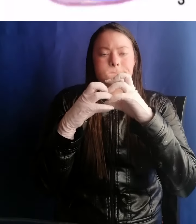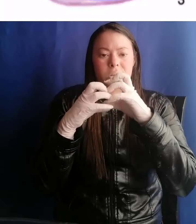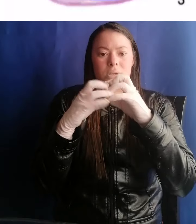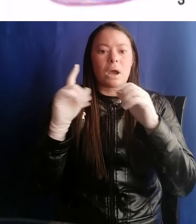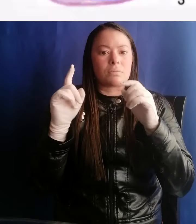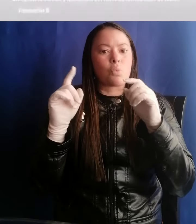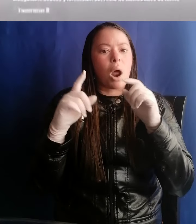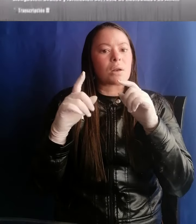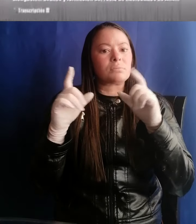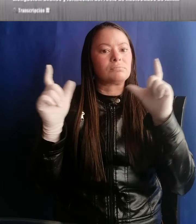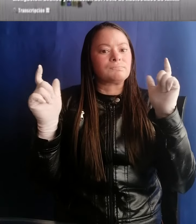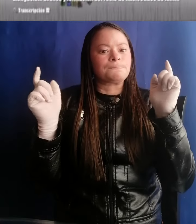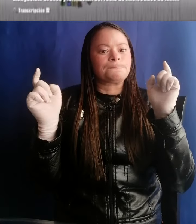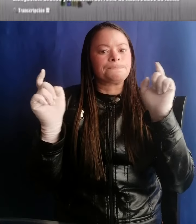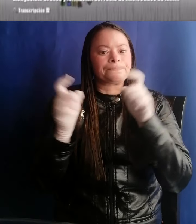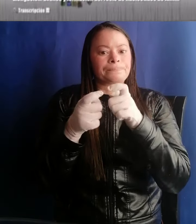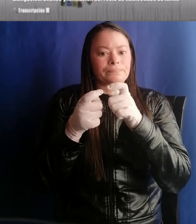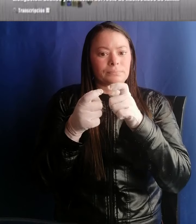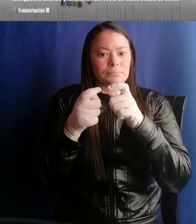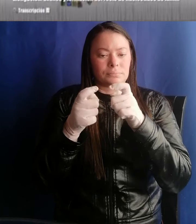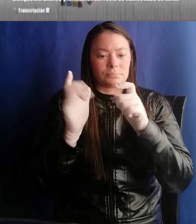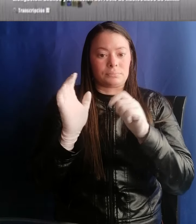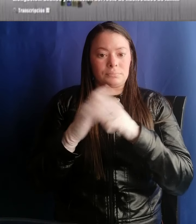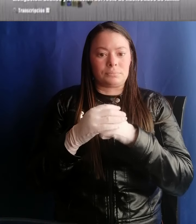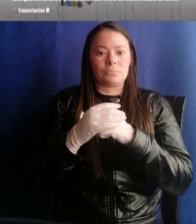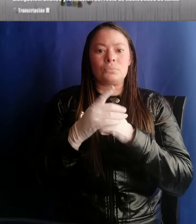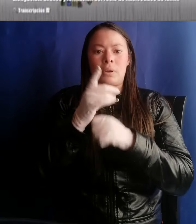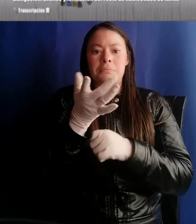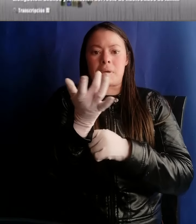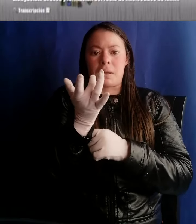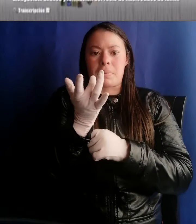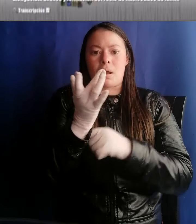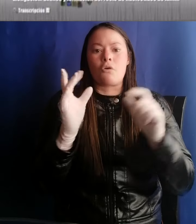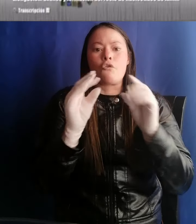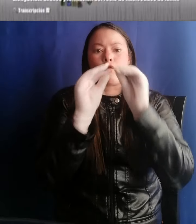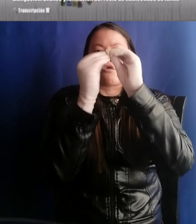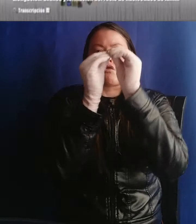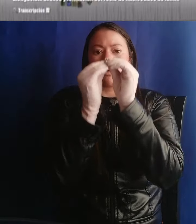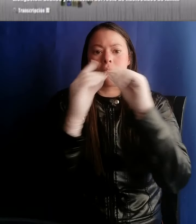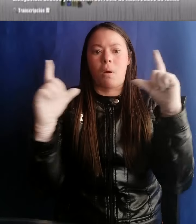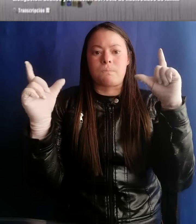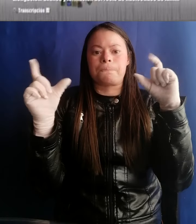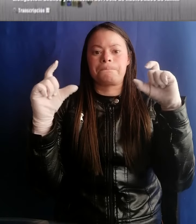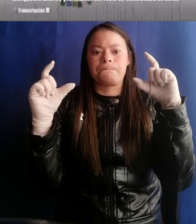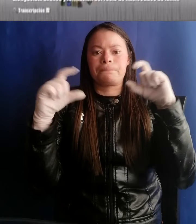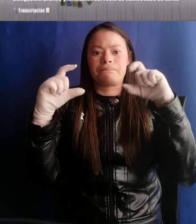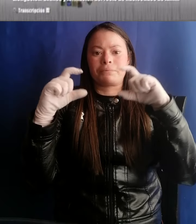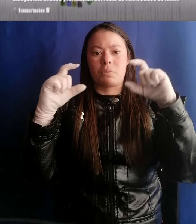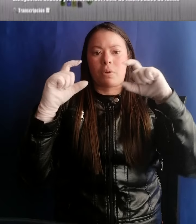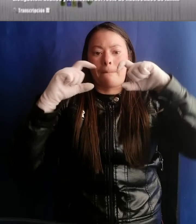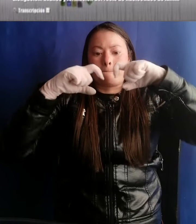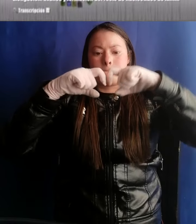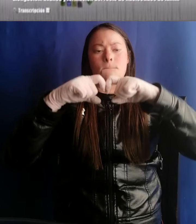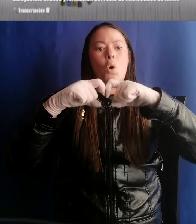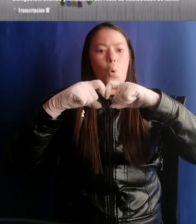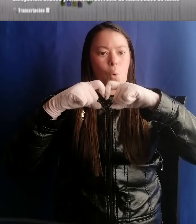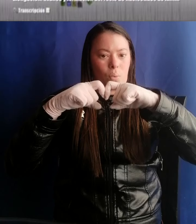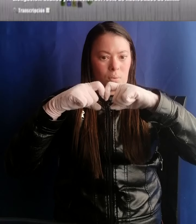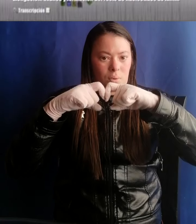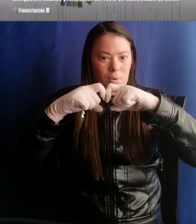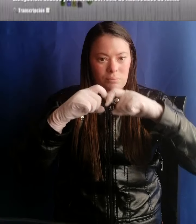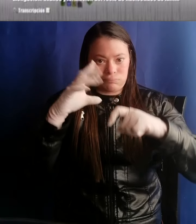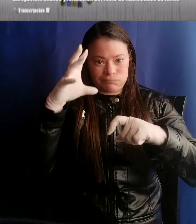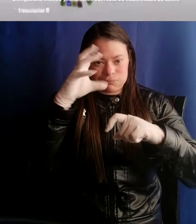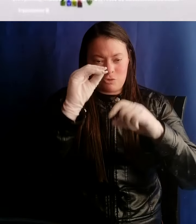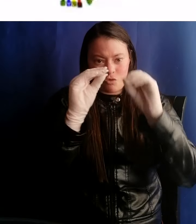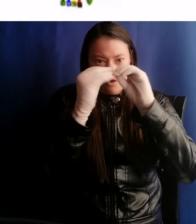la elongación. En esta fase, la ARN polimerasa continúa su recorrido por la hebra molde mientras ensambla de igual